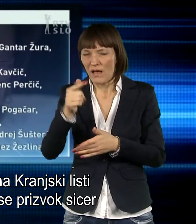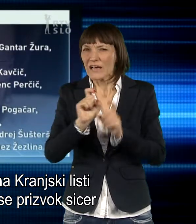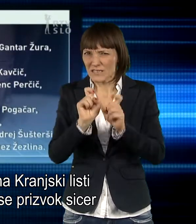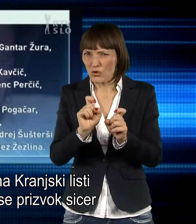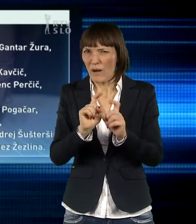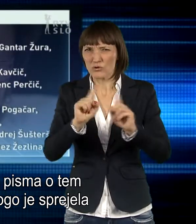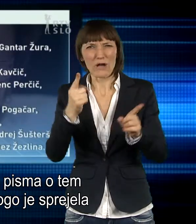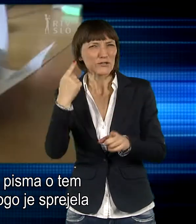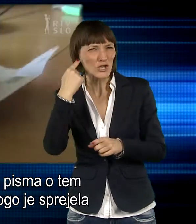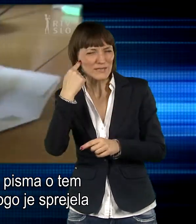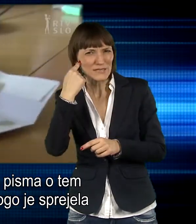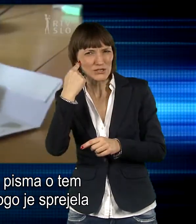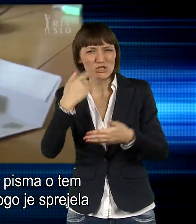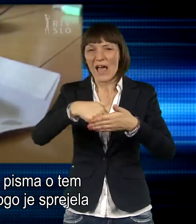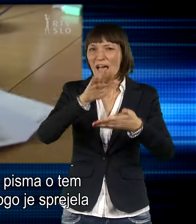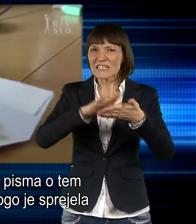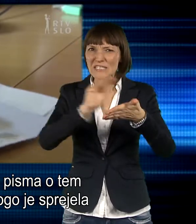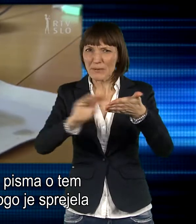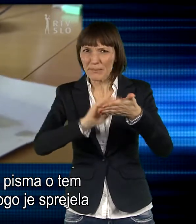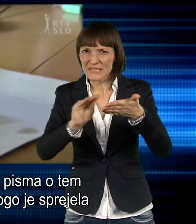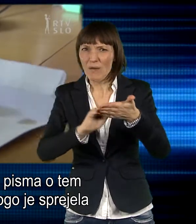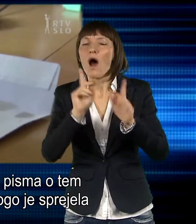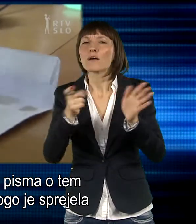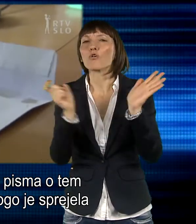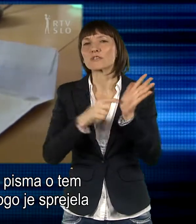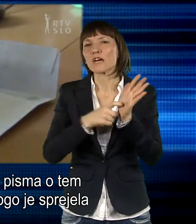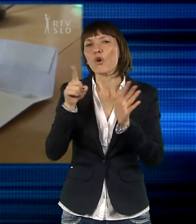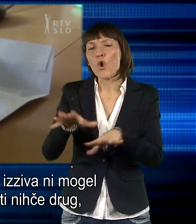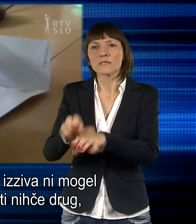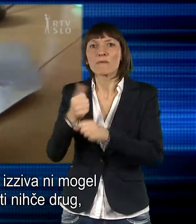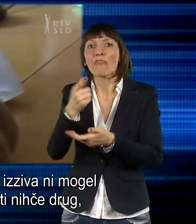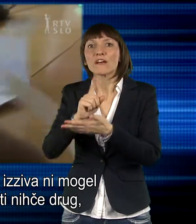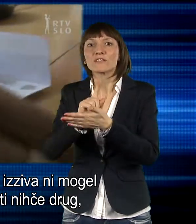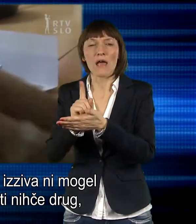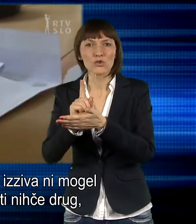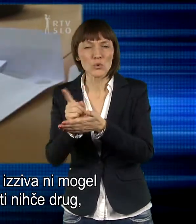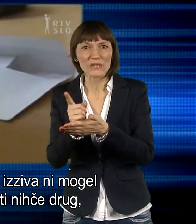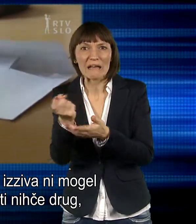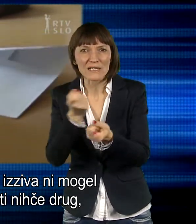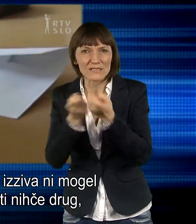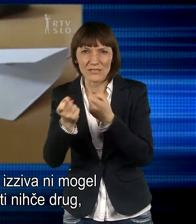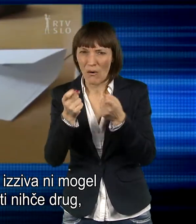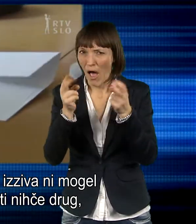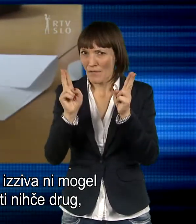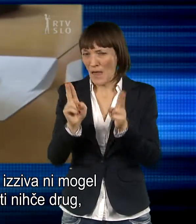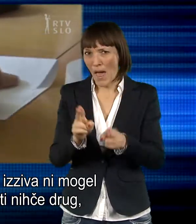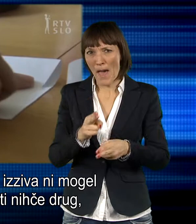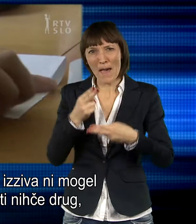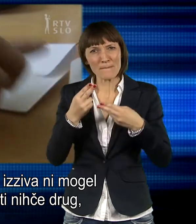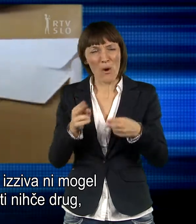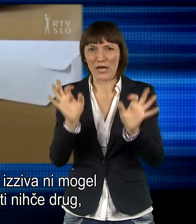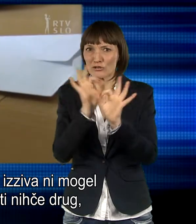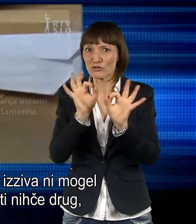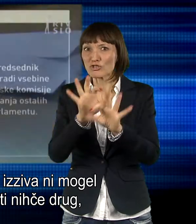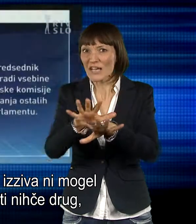prizvok, sicer pokroviteljskega pisma o tem, kako zahtevno vlogo je sprejela v trenutku, ko tega izziva ni mogel ali ni upal